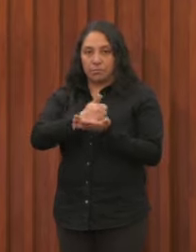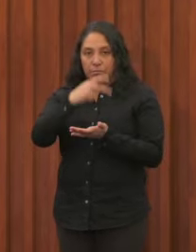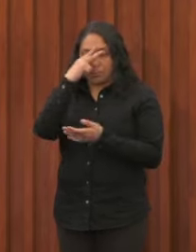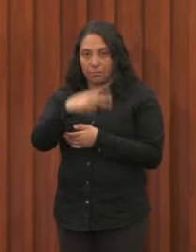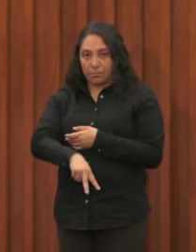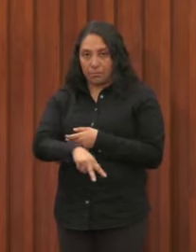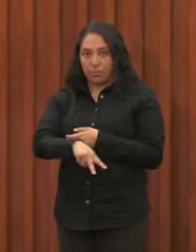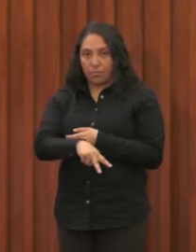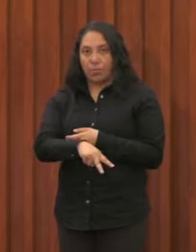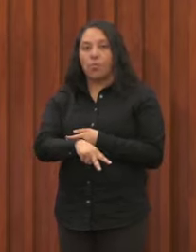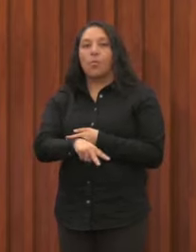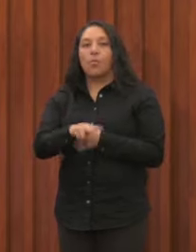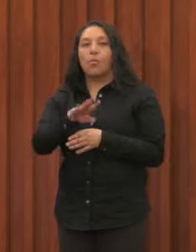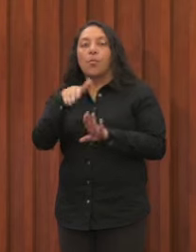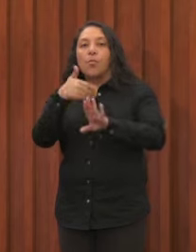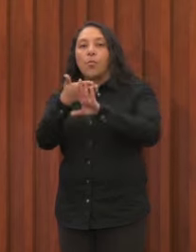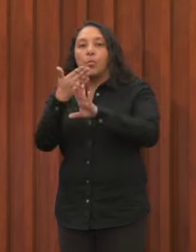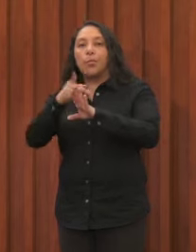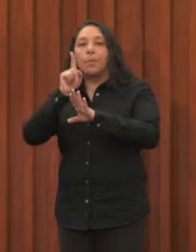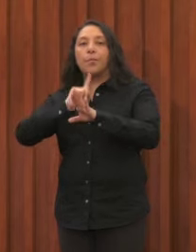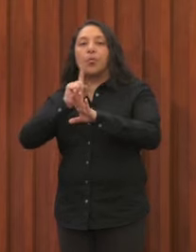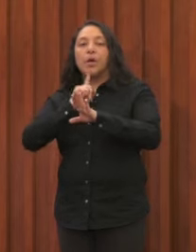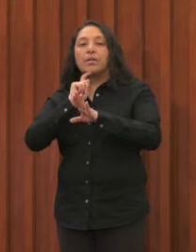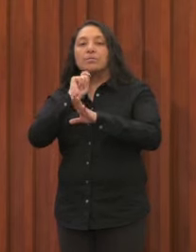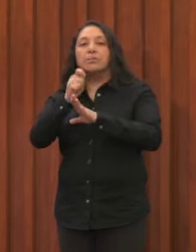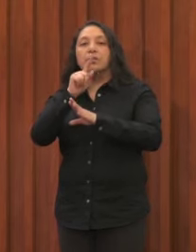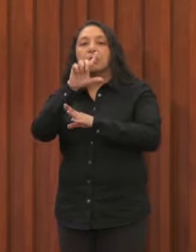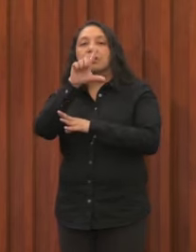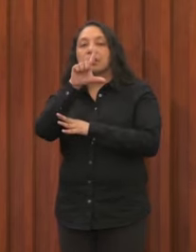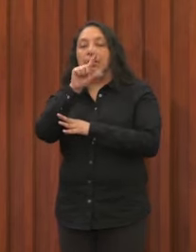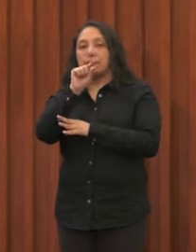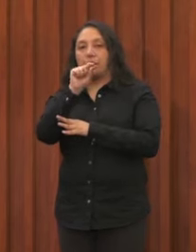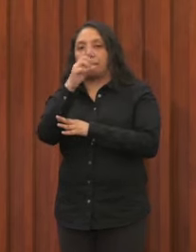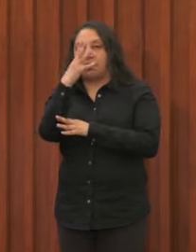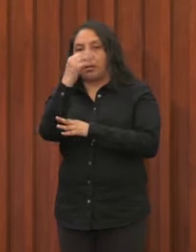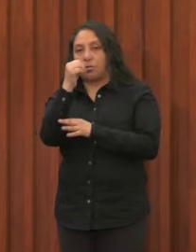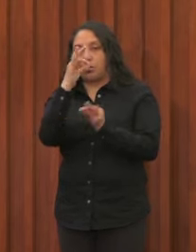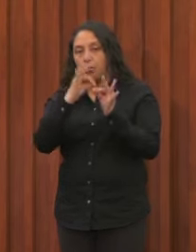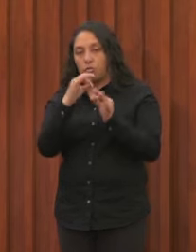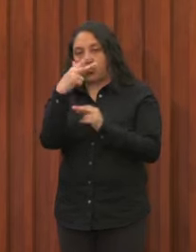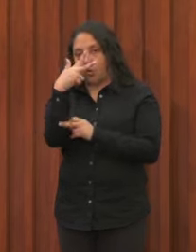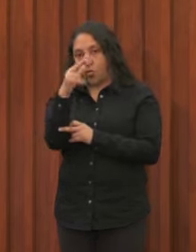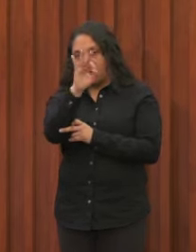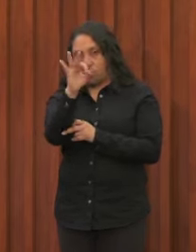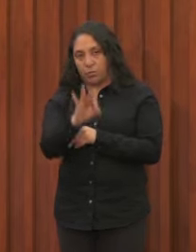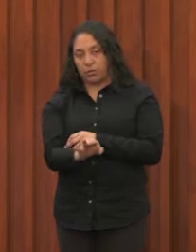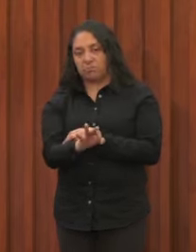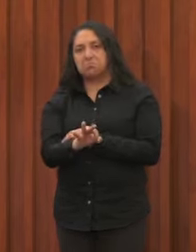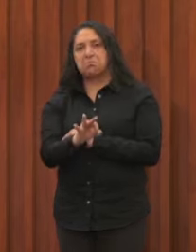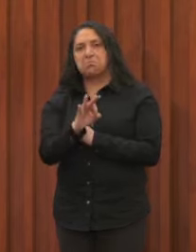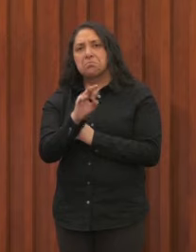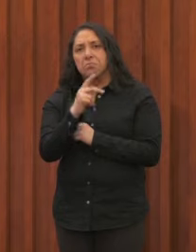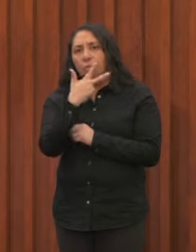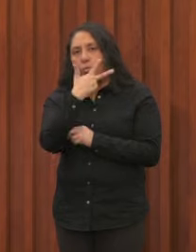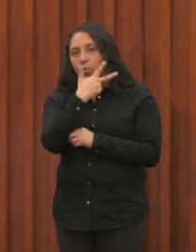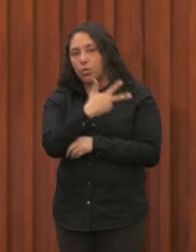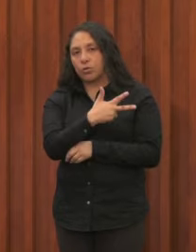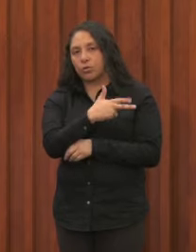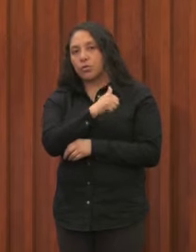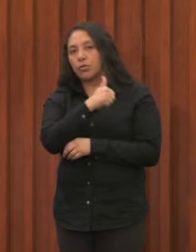prevalencia contra las mujeres es del 79.8%, es decir, 8